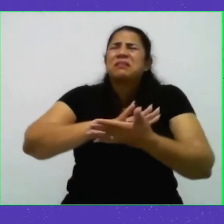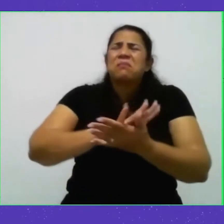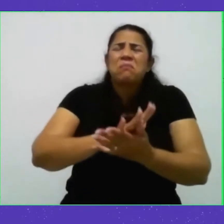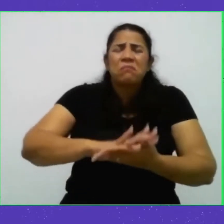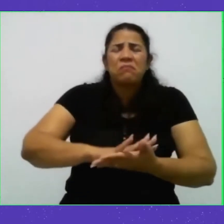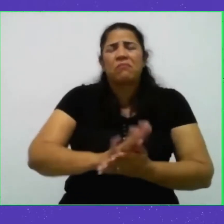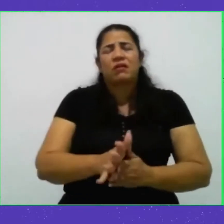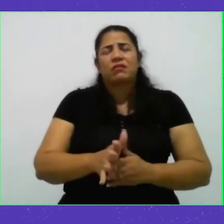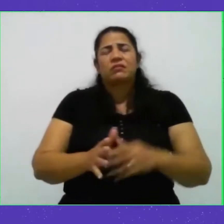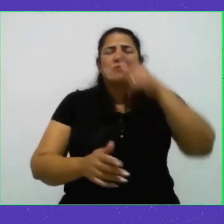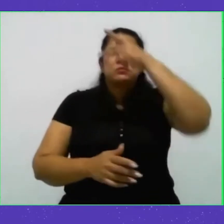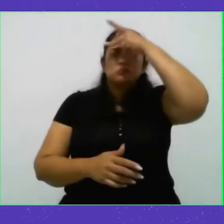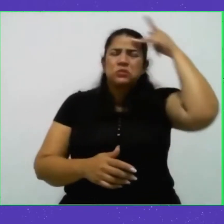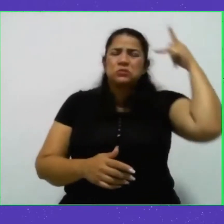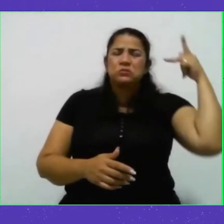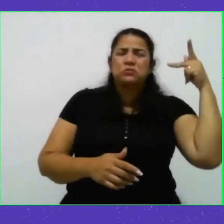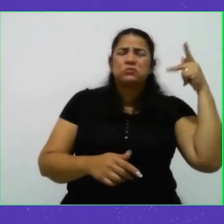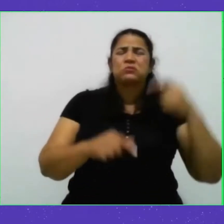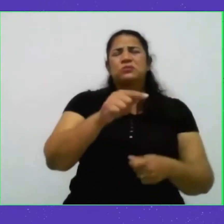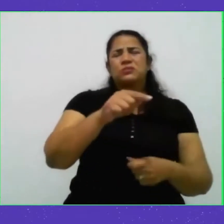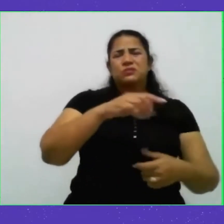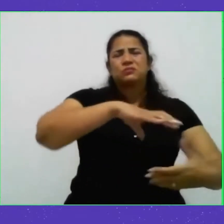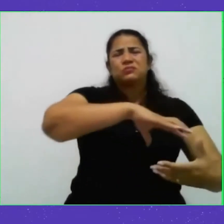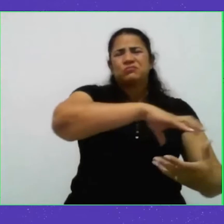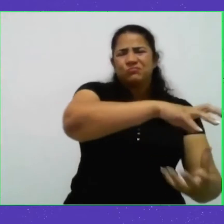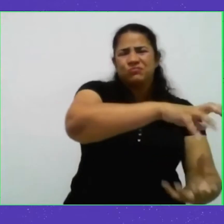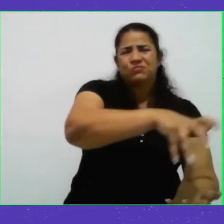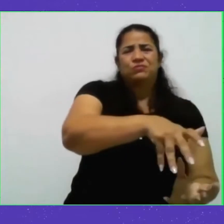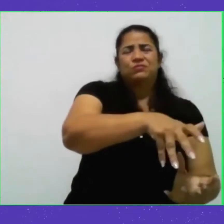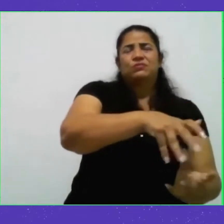as decepções,